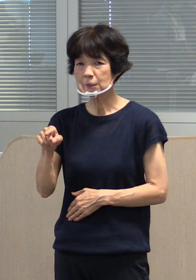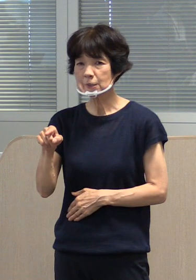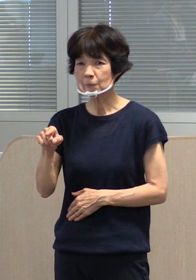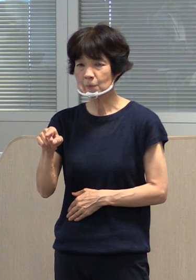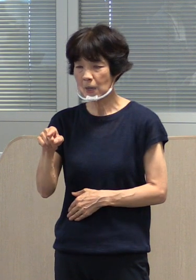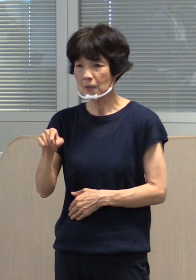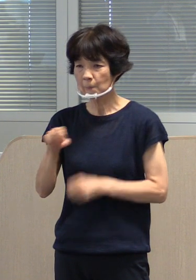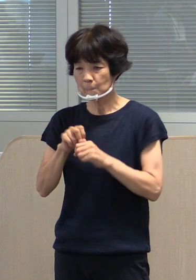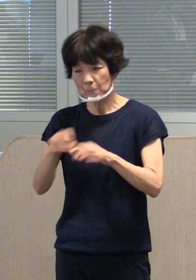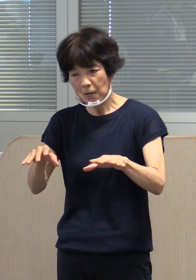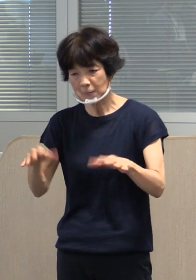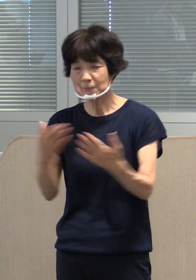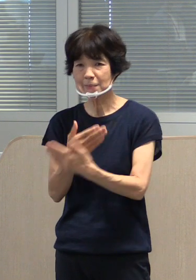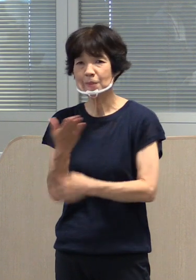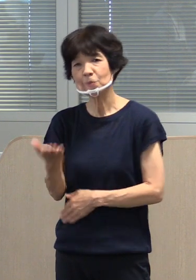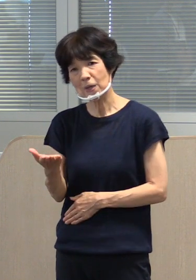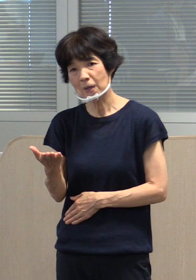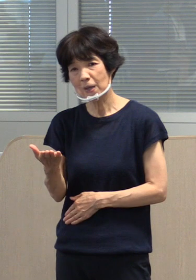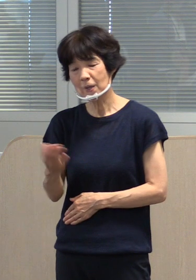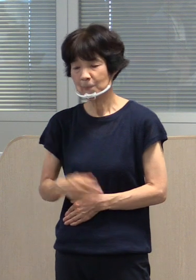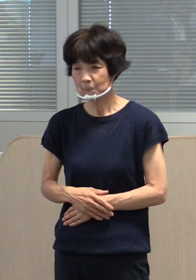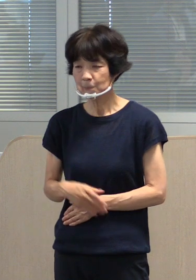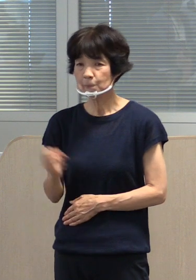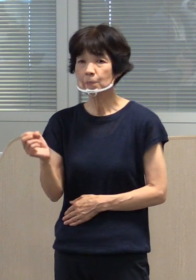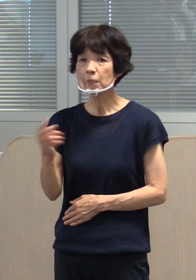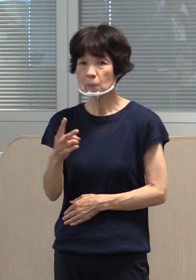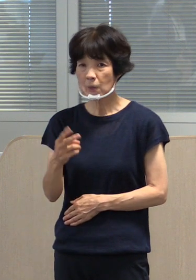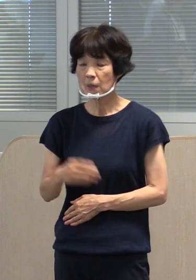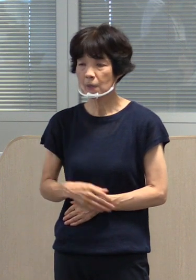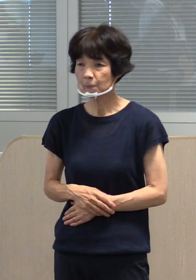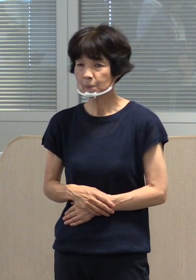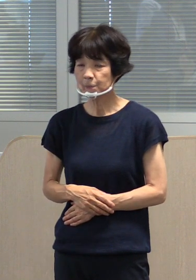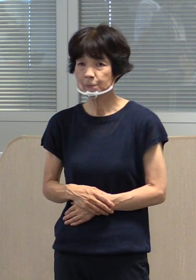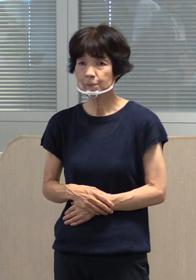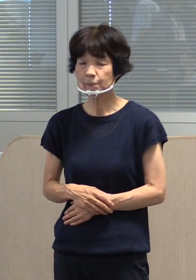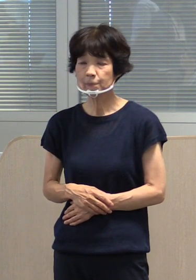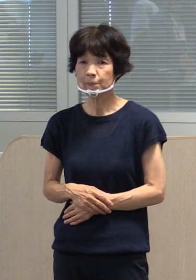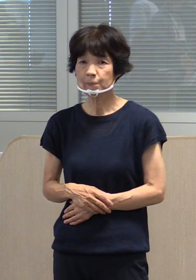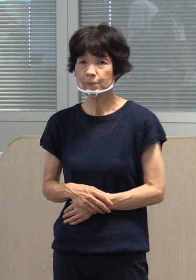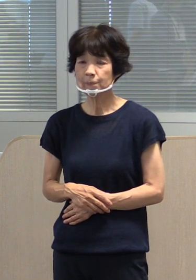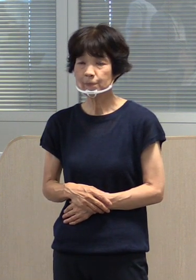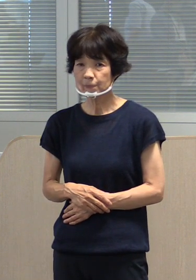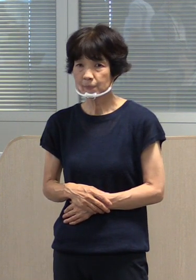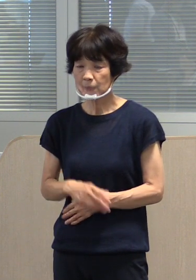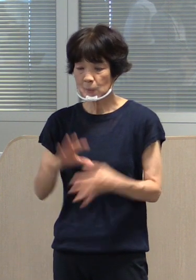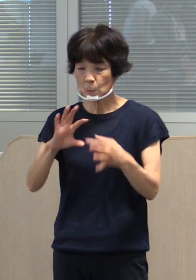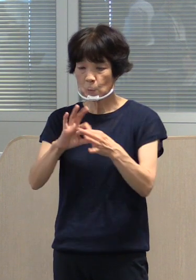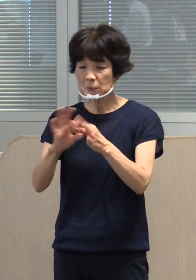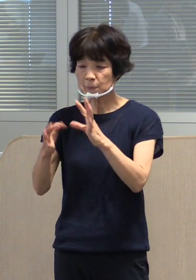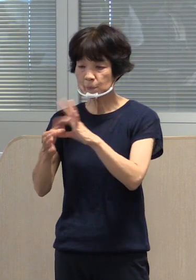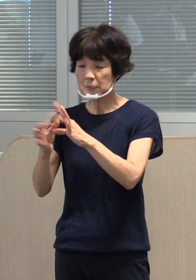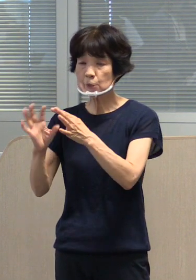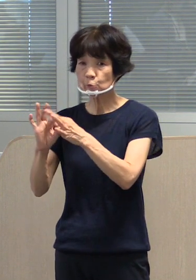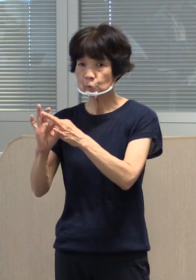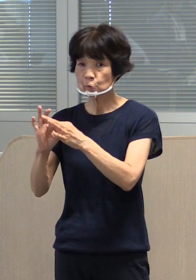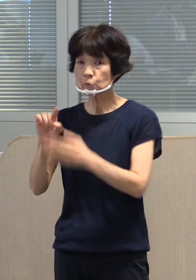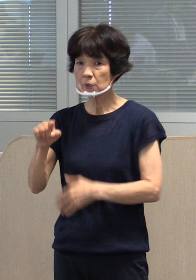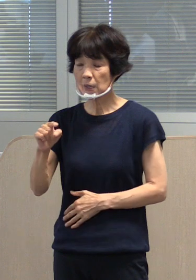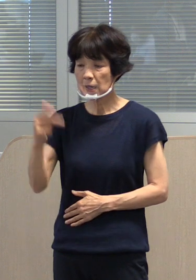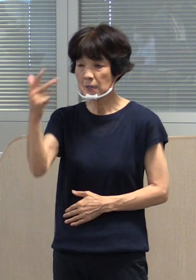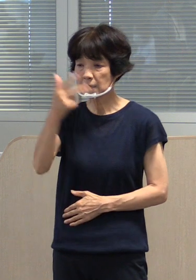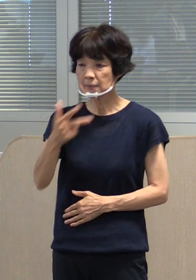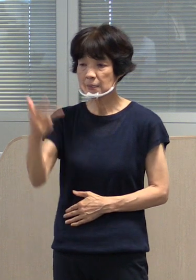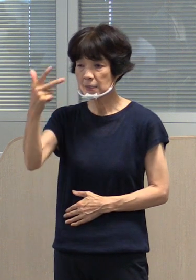たかで、一方でねあのオリンピック、あそこに7000人